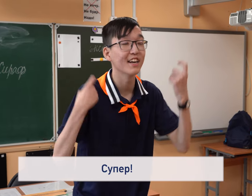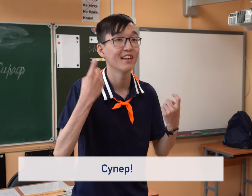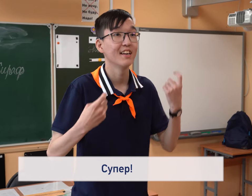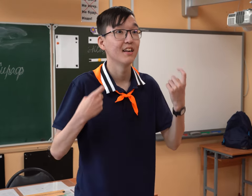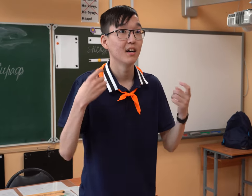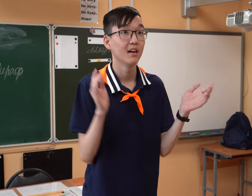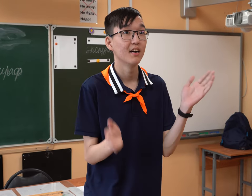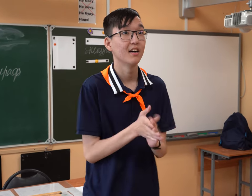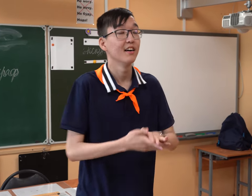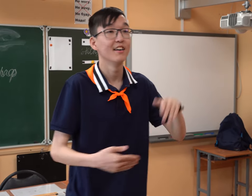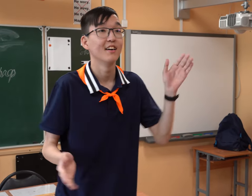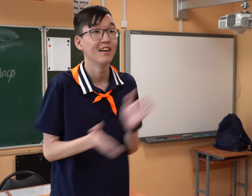Супер!